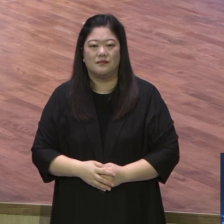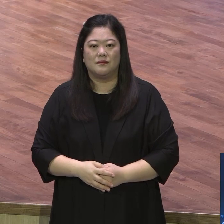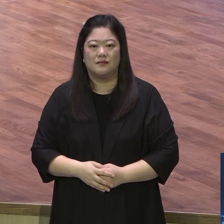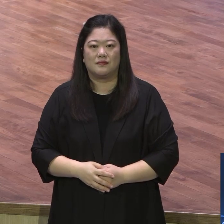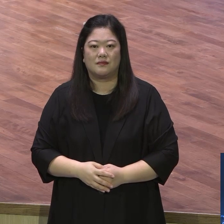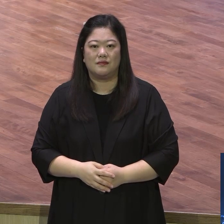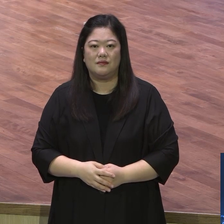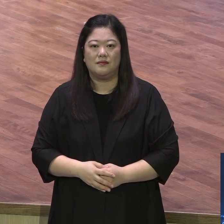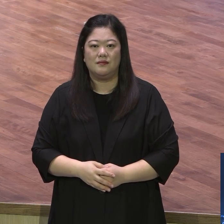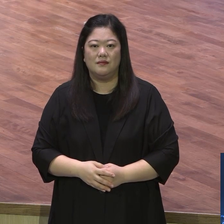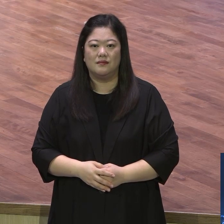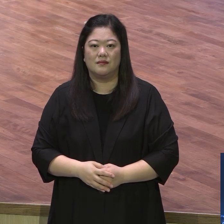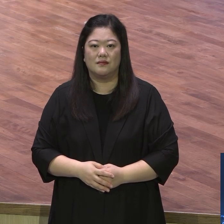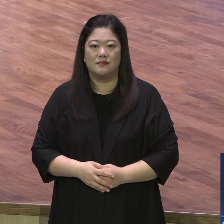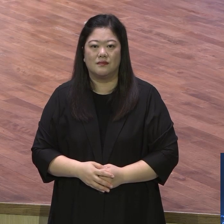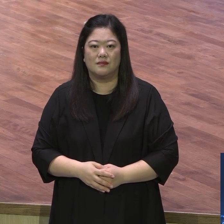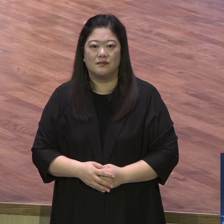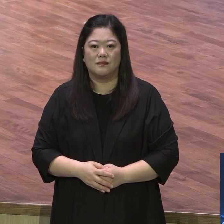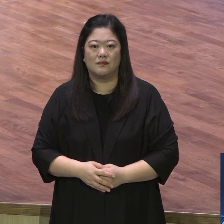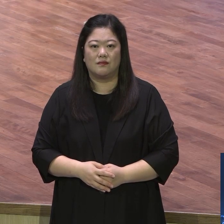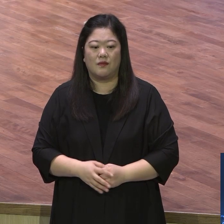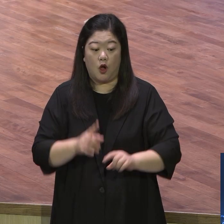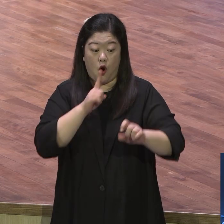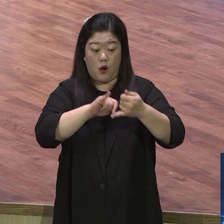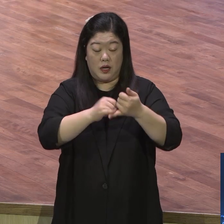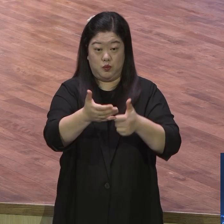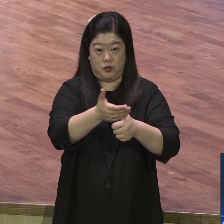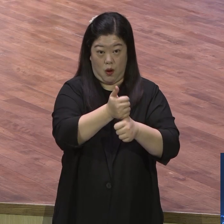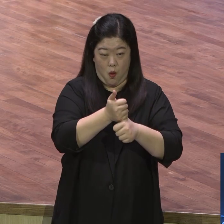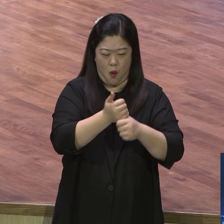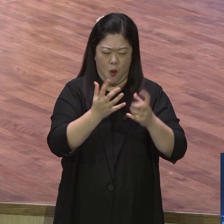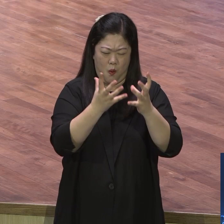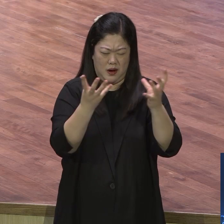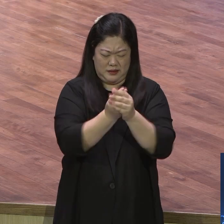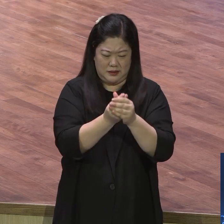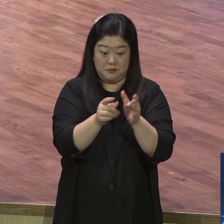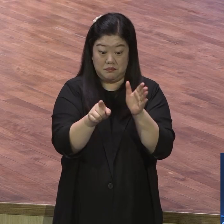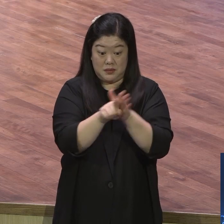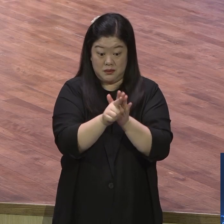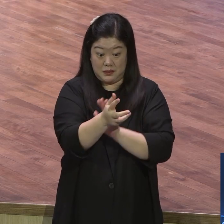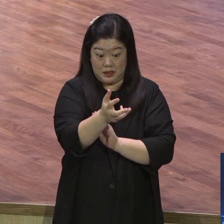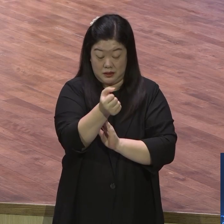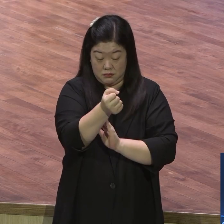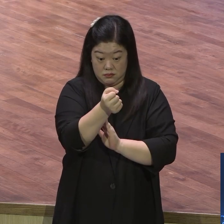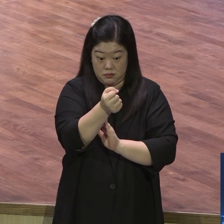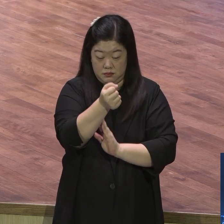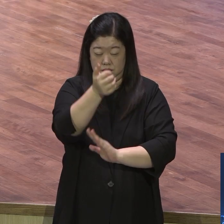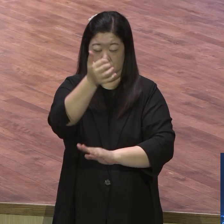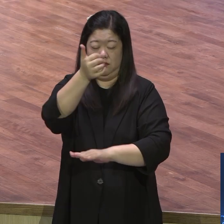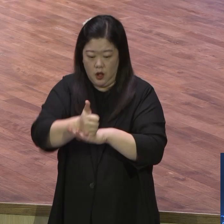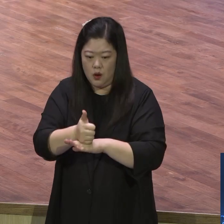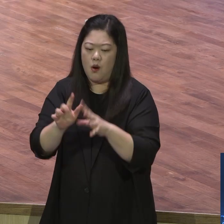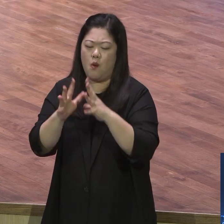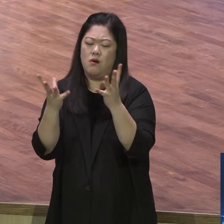이런 언약 붙잡은 절대 믿음을 통해서 절대 믿음에는 절대 작품이 나오게 되어있어